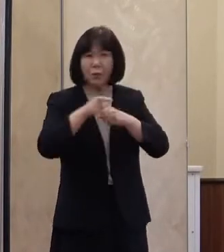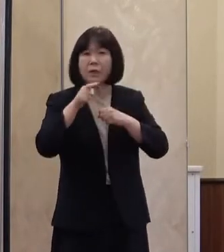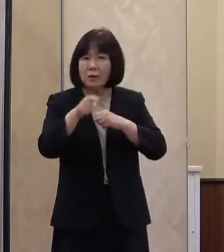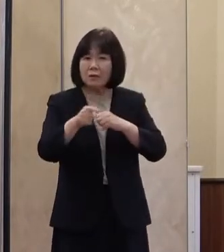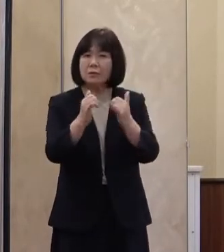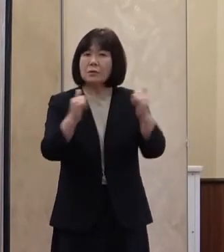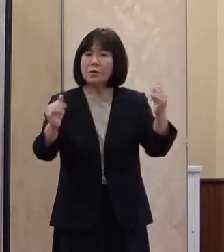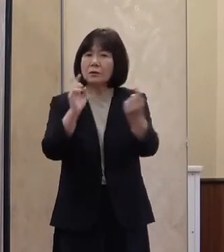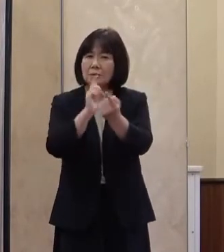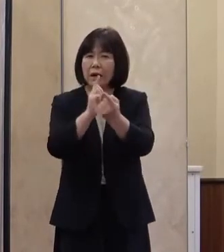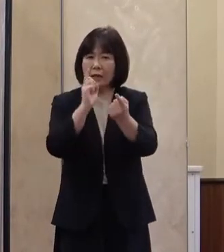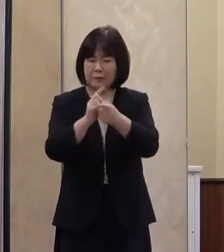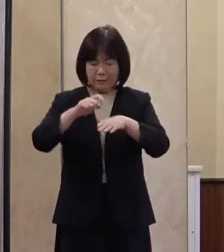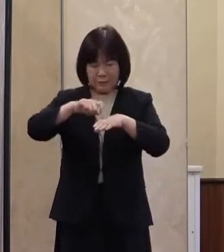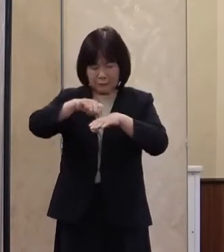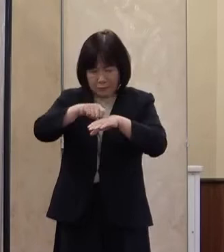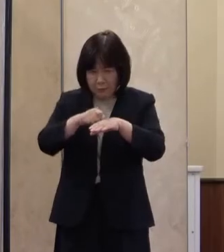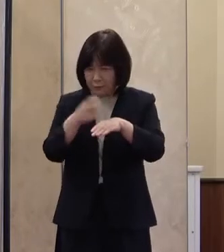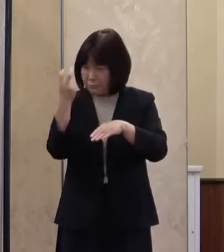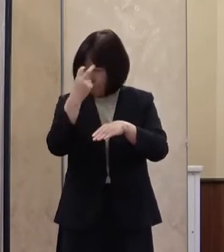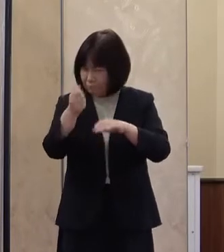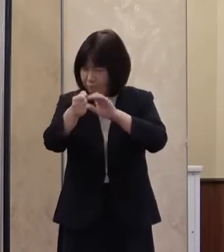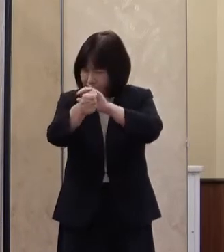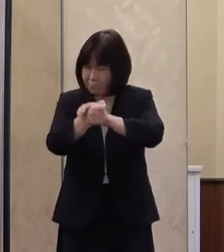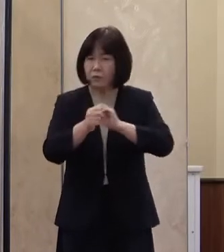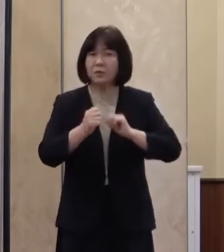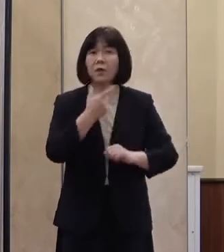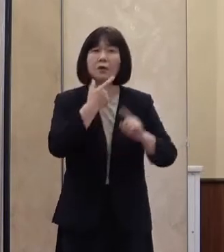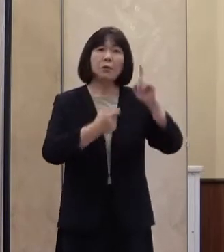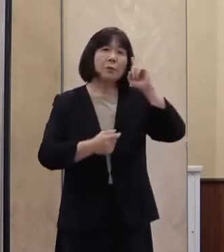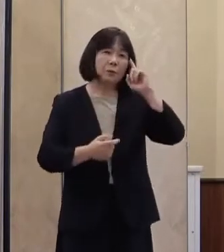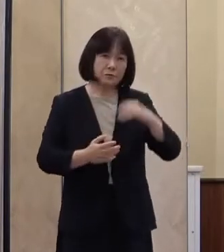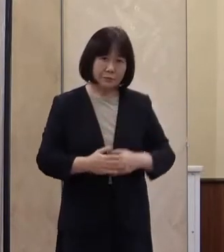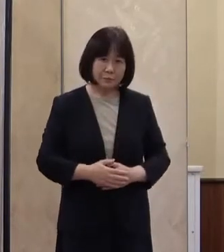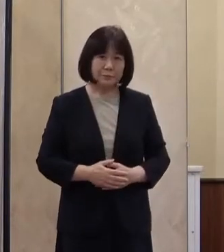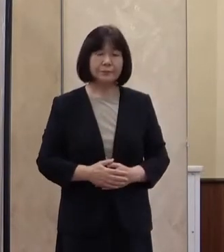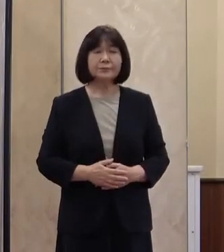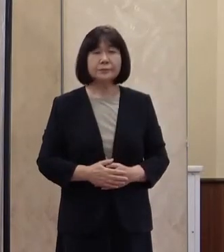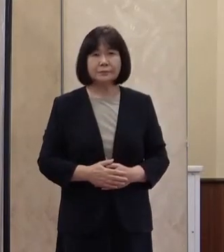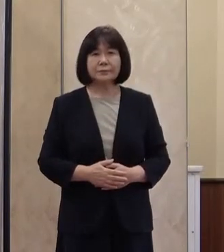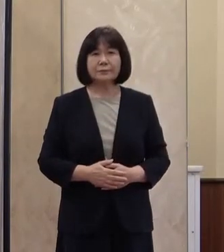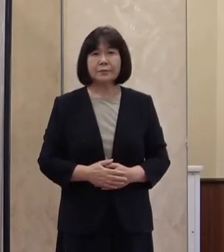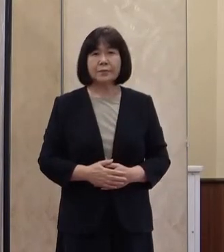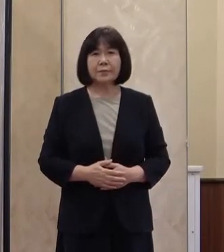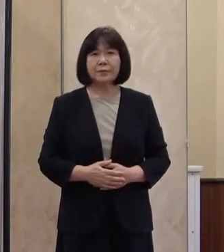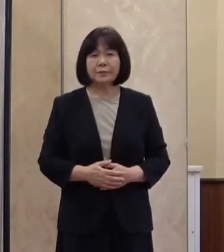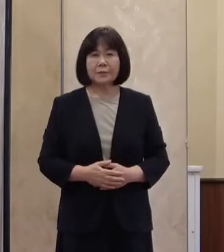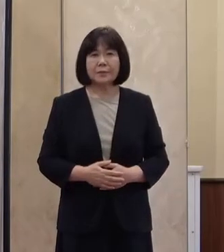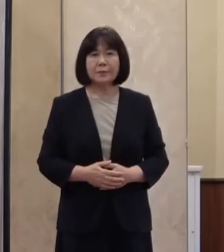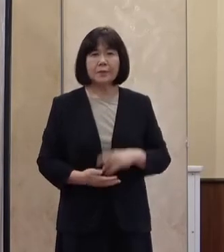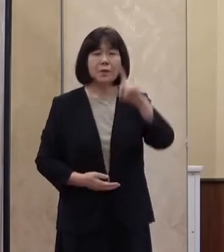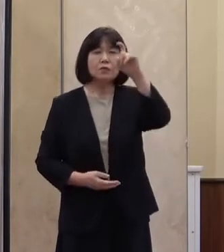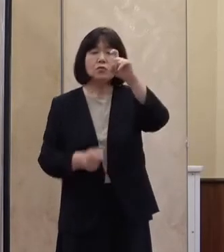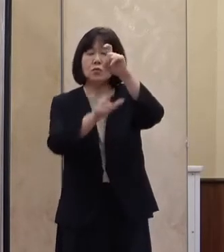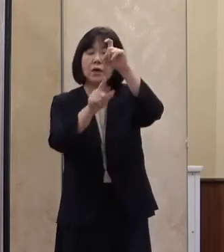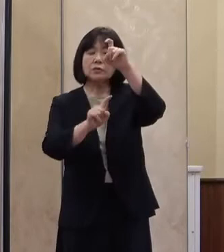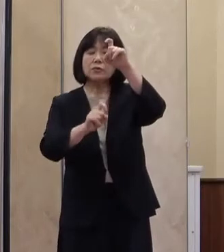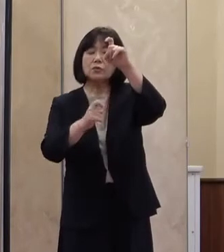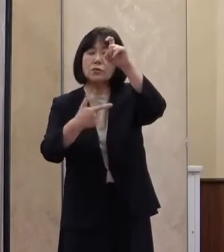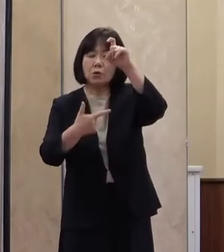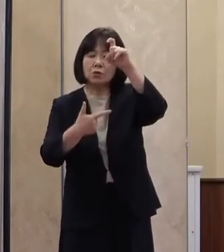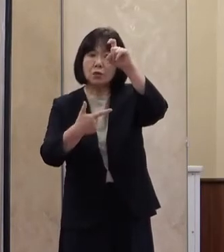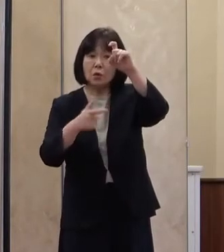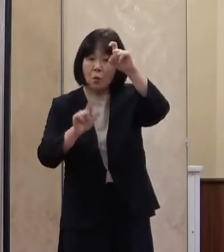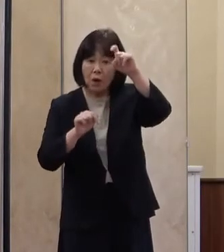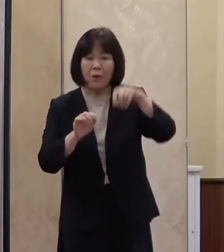対象に対しては厳しく取り締まっていきたいと思います。そして10月16日、これは